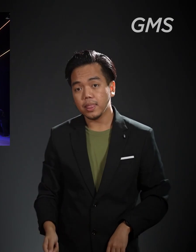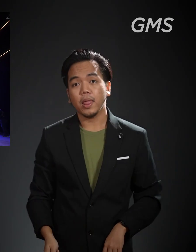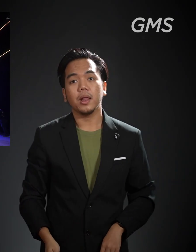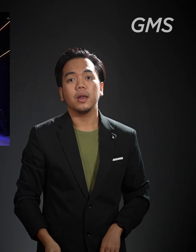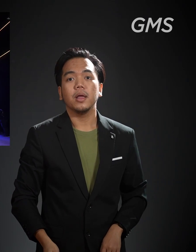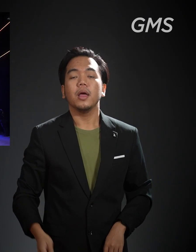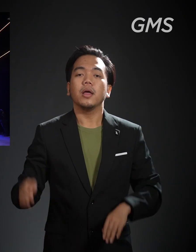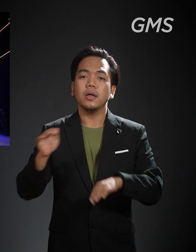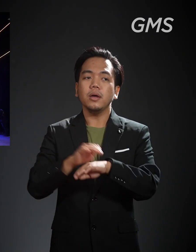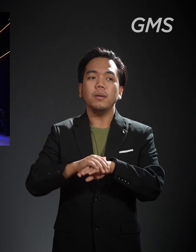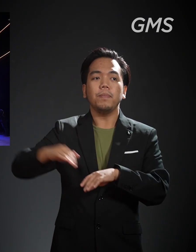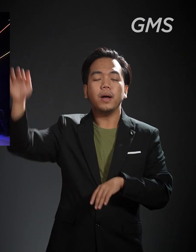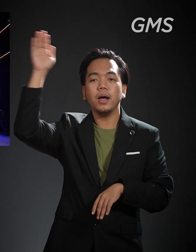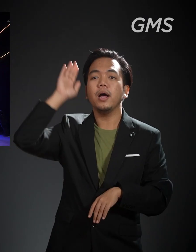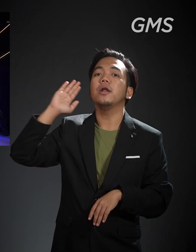penghormatan